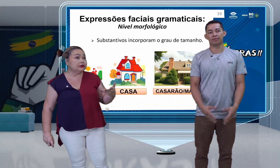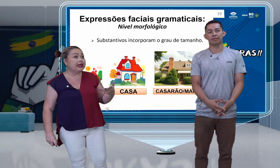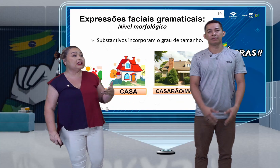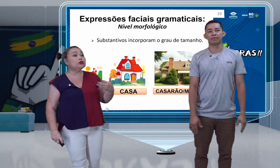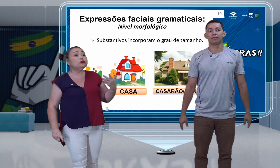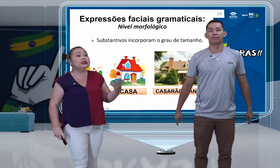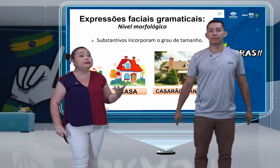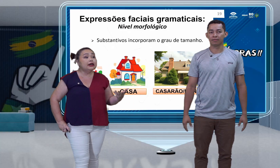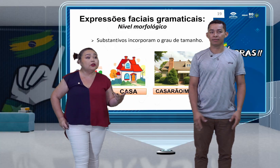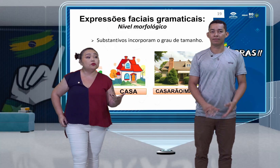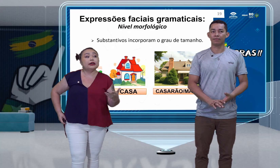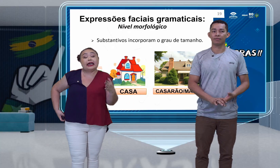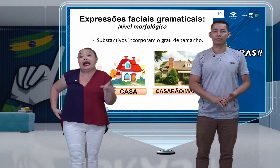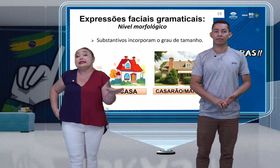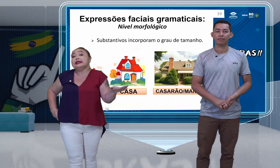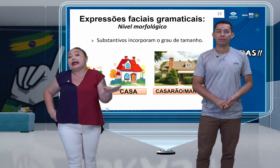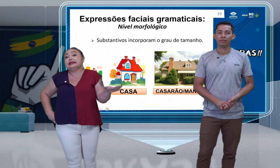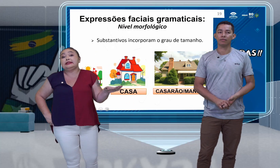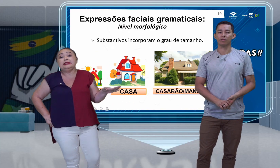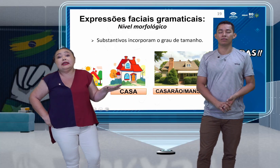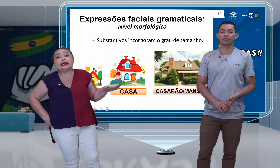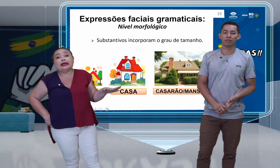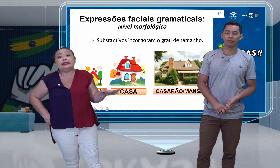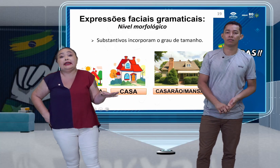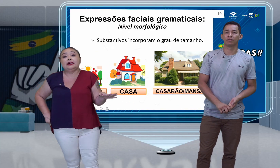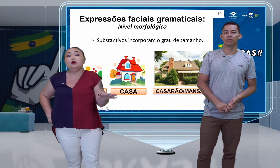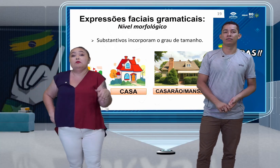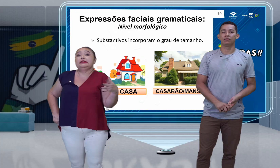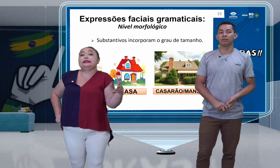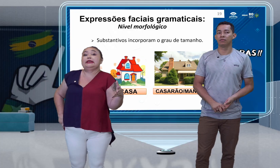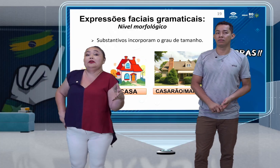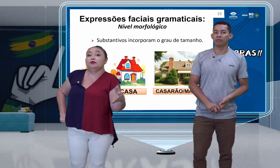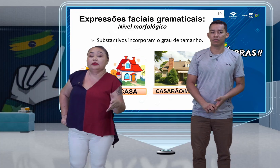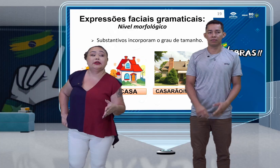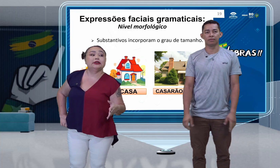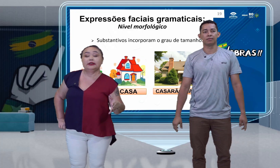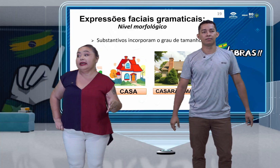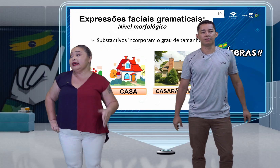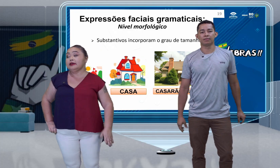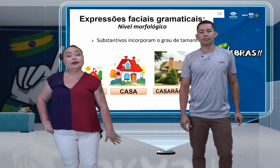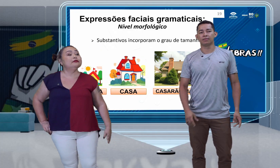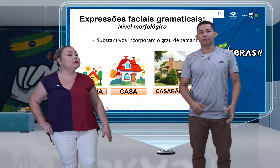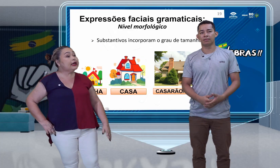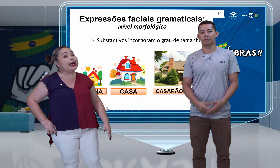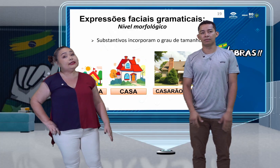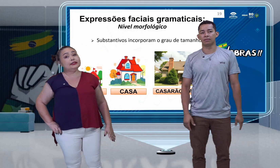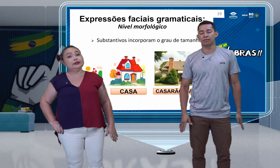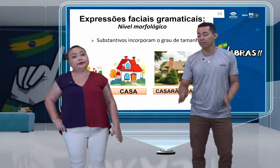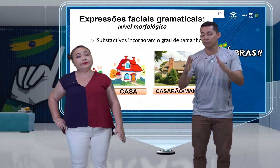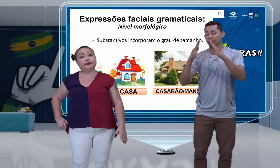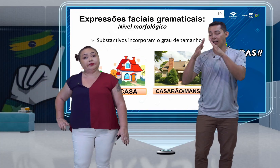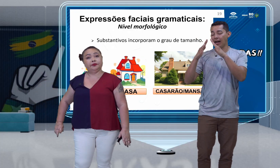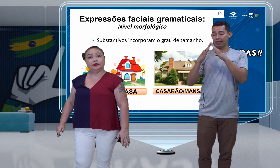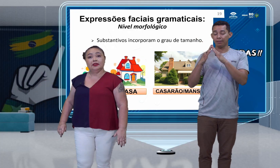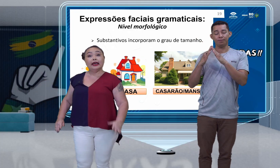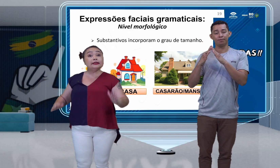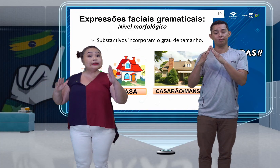A questão do tamanho. Casa, casinha e casarão, mansão, né? Então, casa. Casa. A gente se